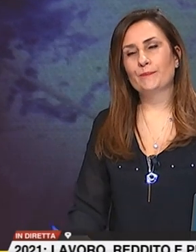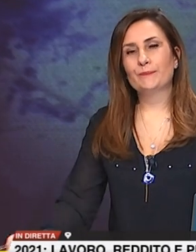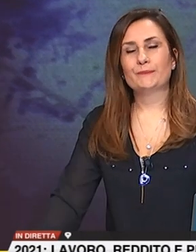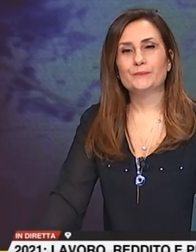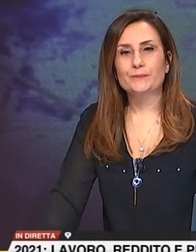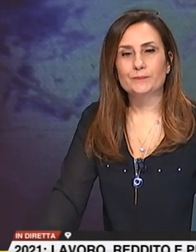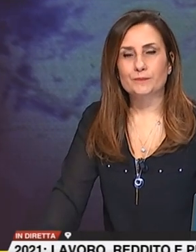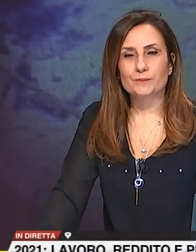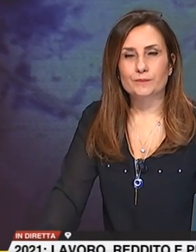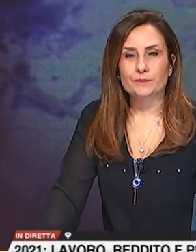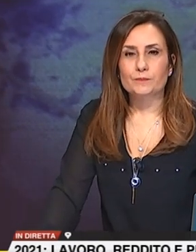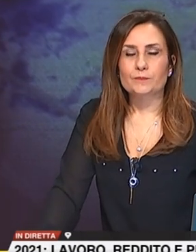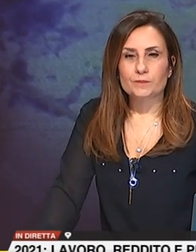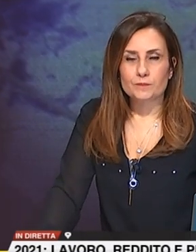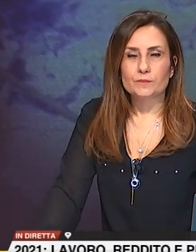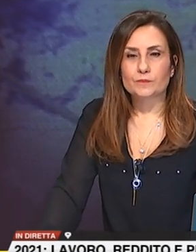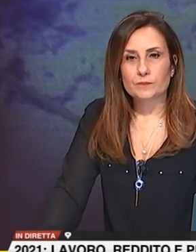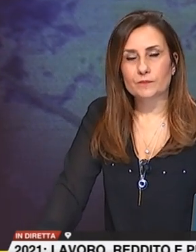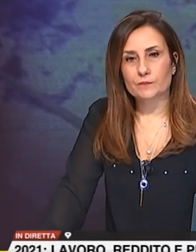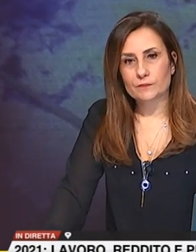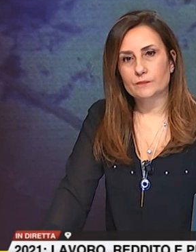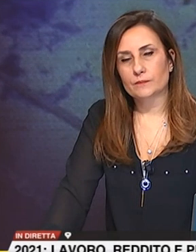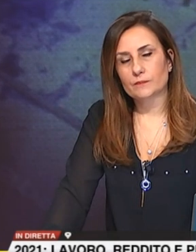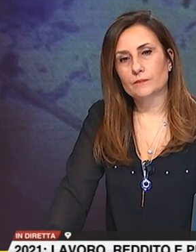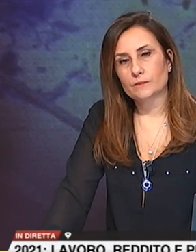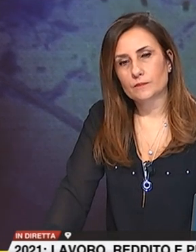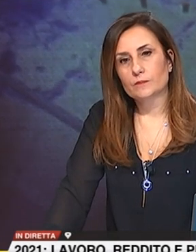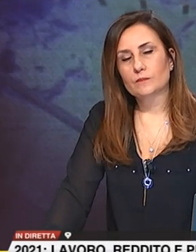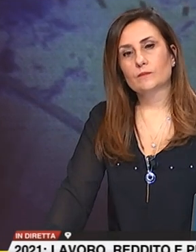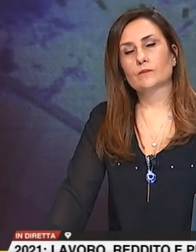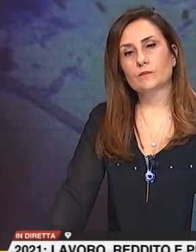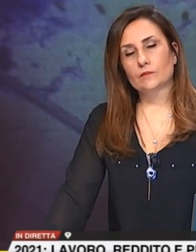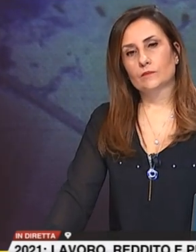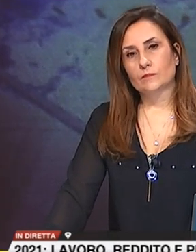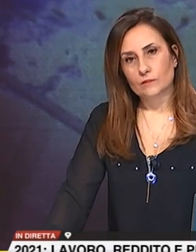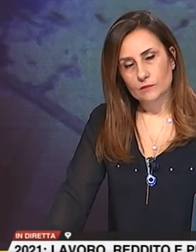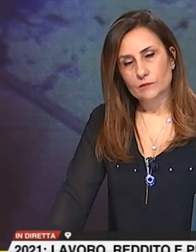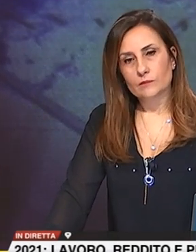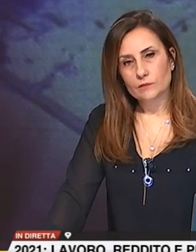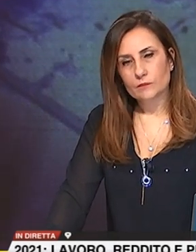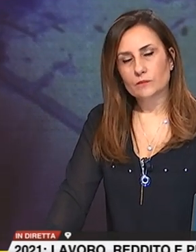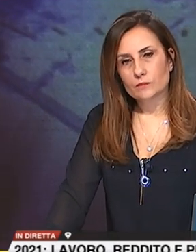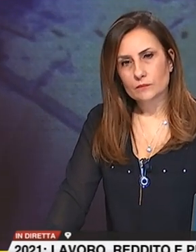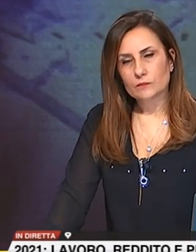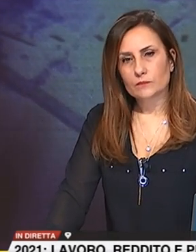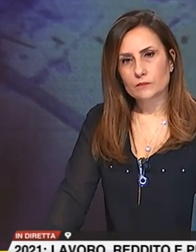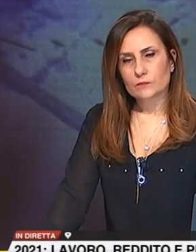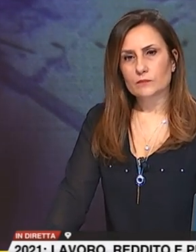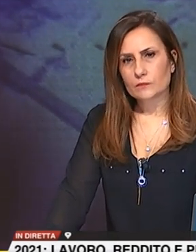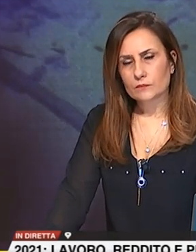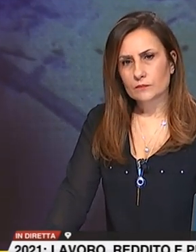pure. Io volevo domandarle se è giusto che il datore di lavoro paghi ogni mese